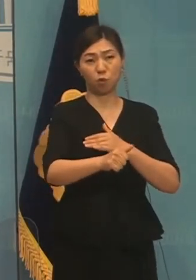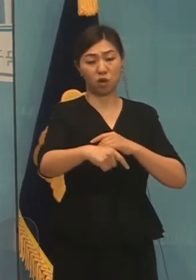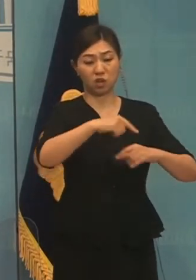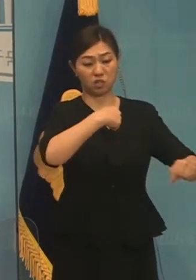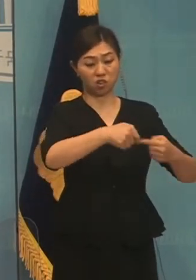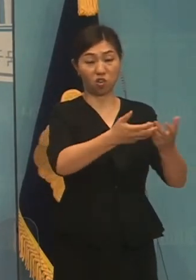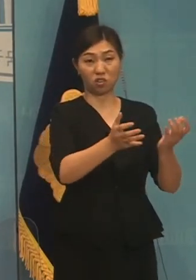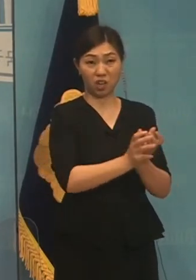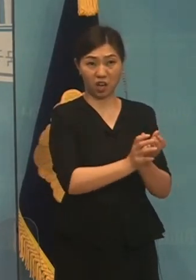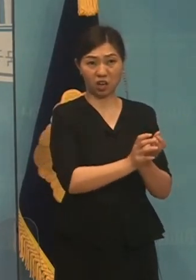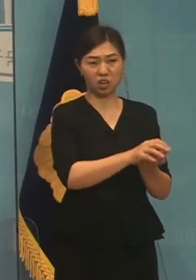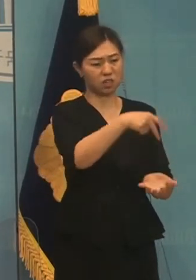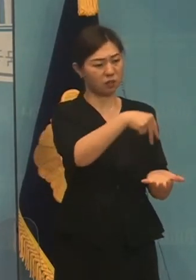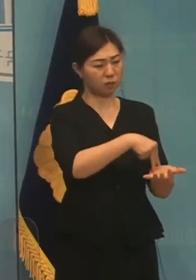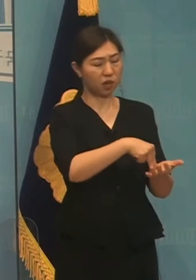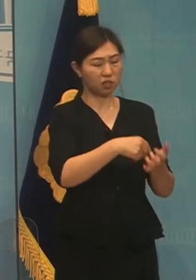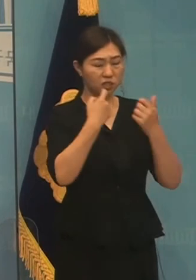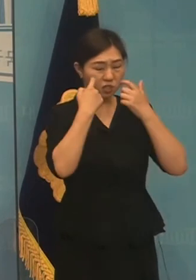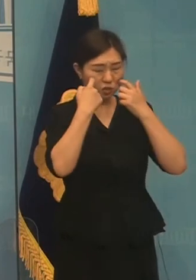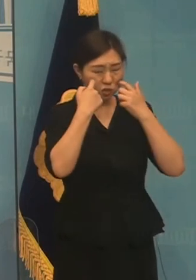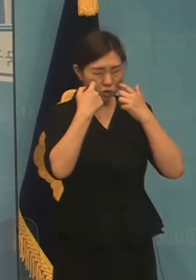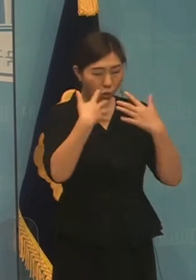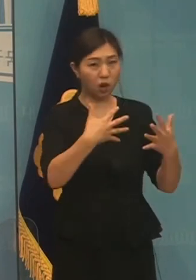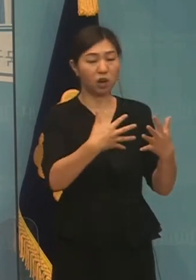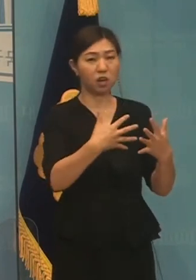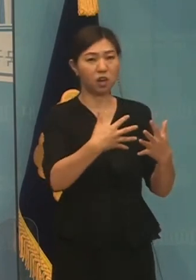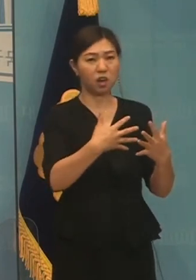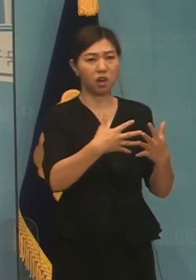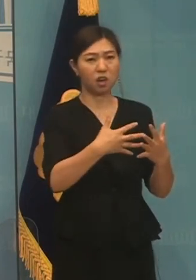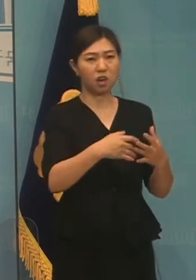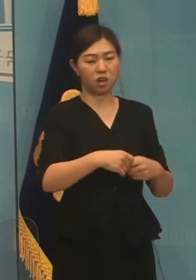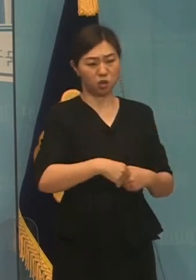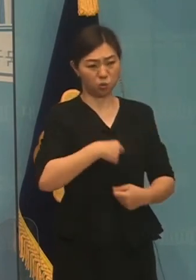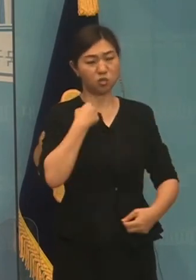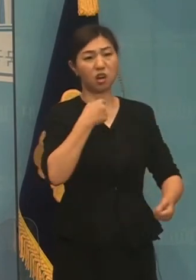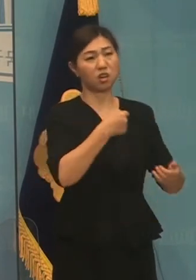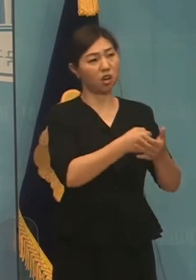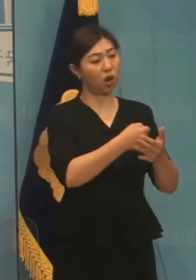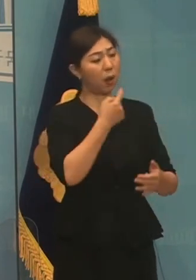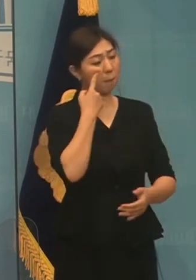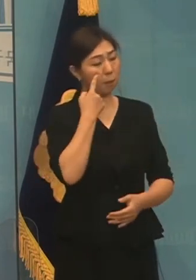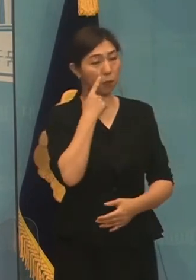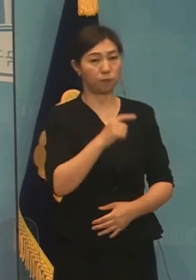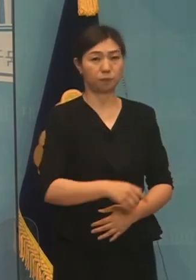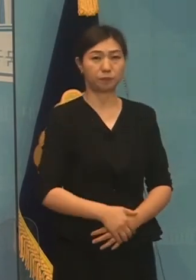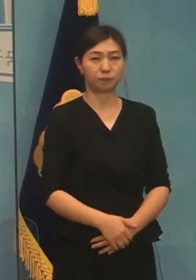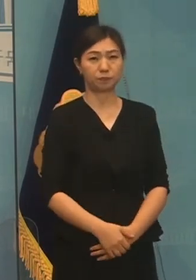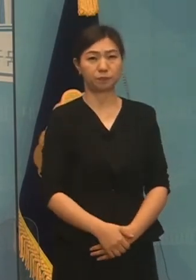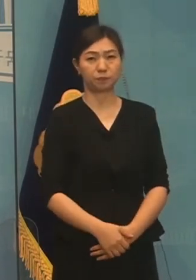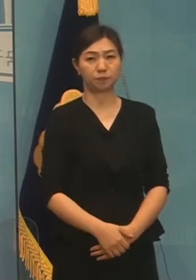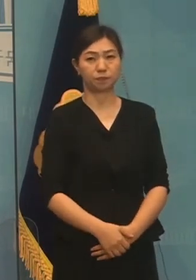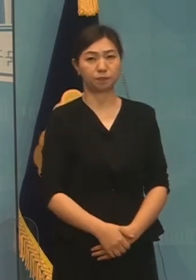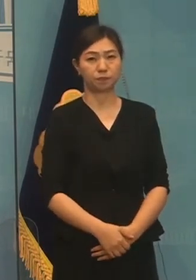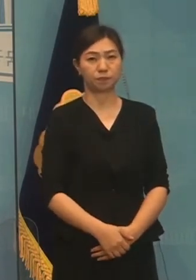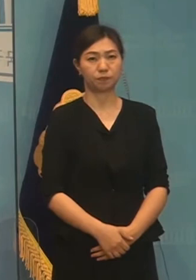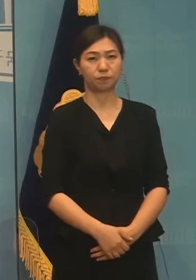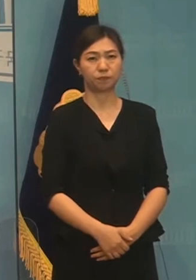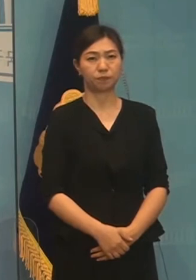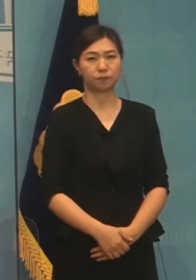것인지 오늘 정책요청에서 솔직하게 당론으로 결정하시기 바랍니다.